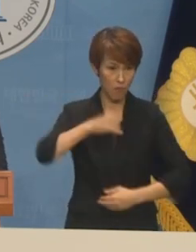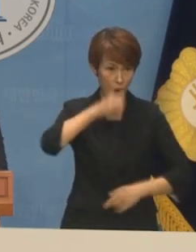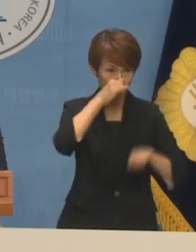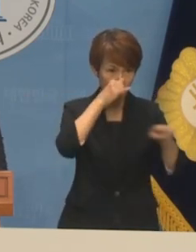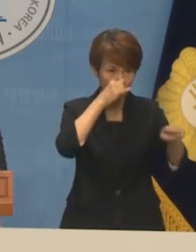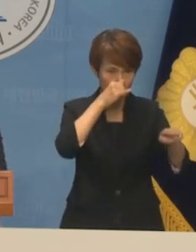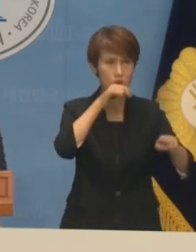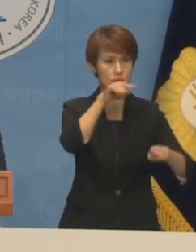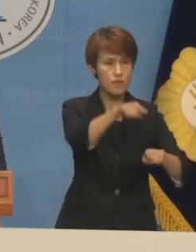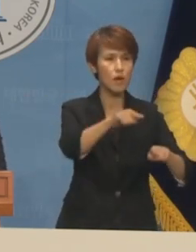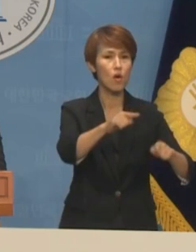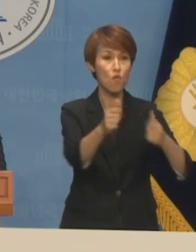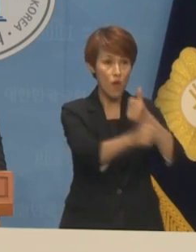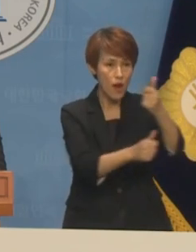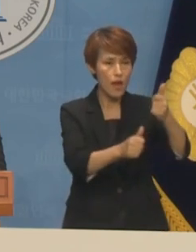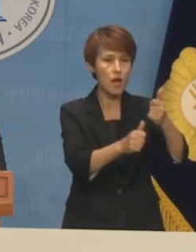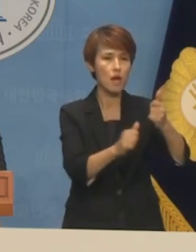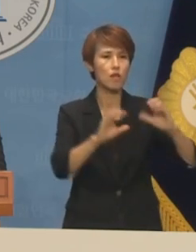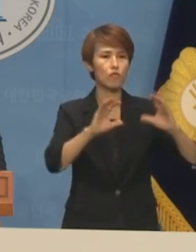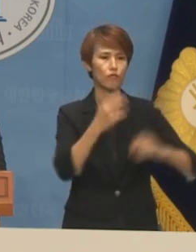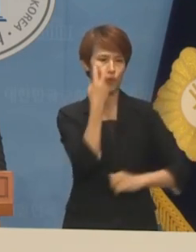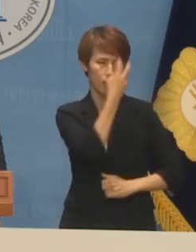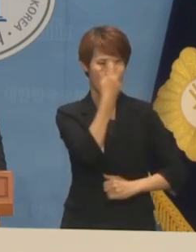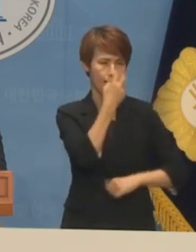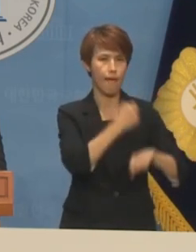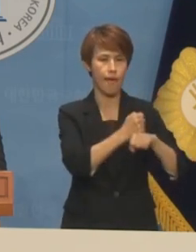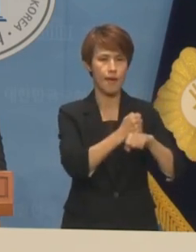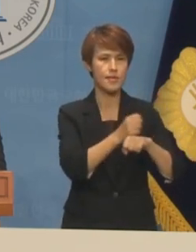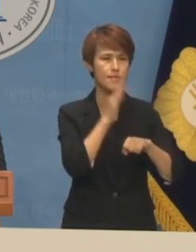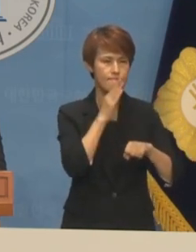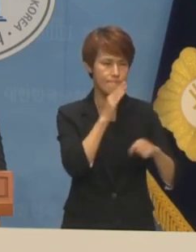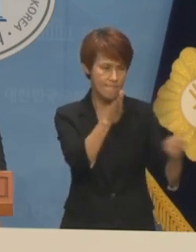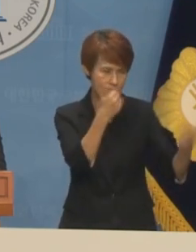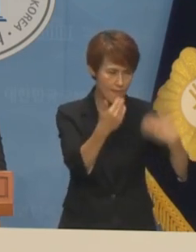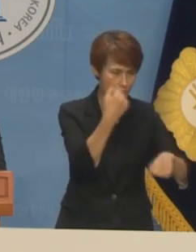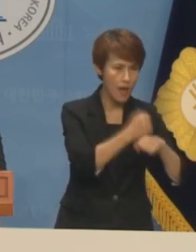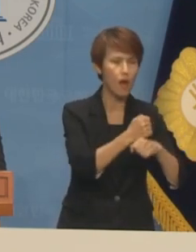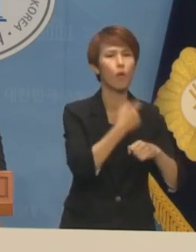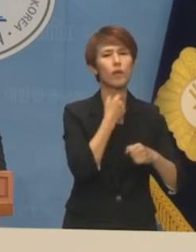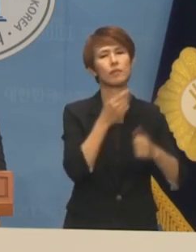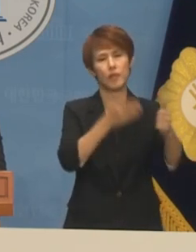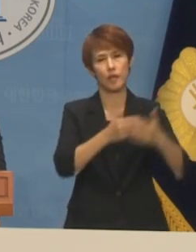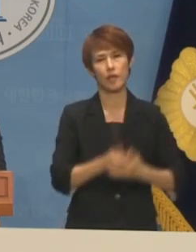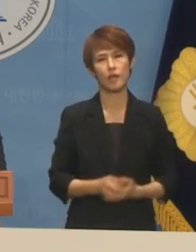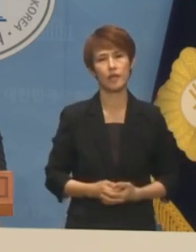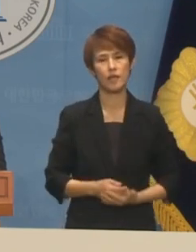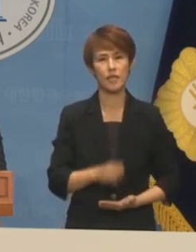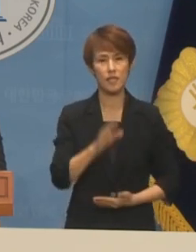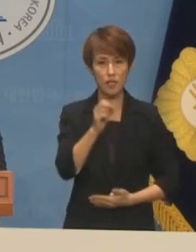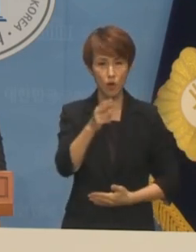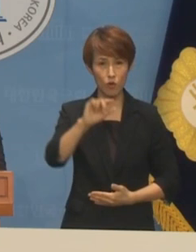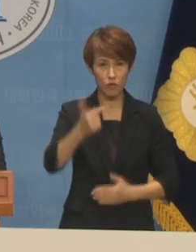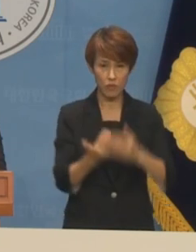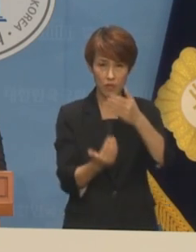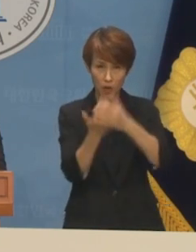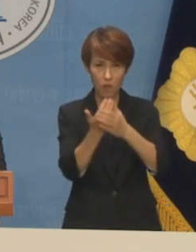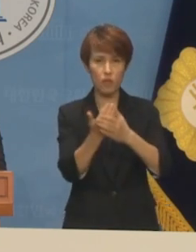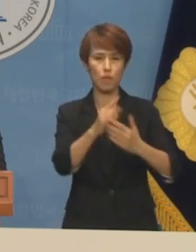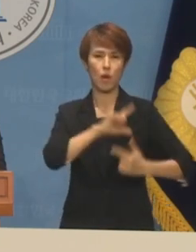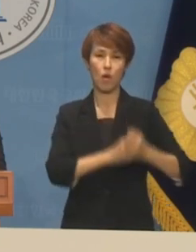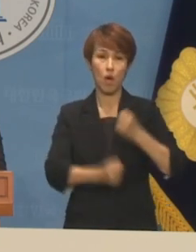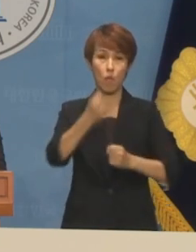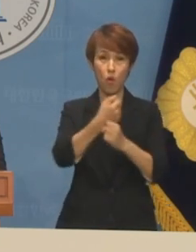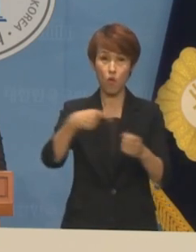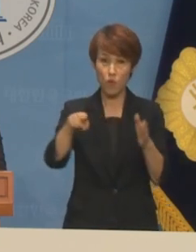국정조사하여 실태를 낱낱이 밝혀주기 바라며 여순 사건의 진상규명과 명예회복을 위해 다음과